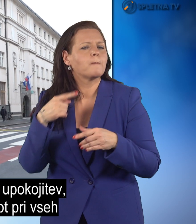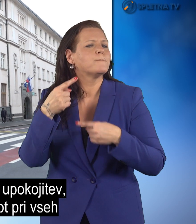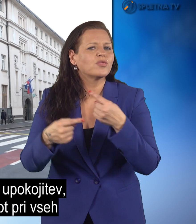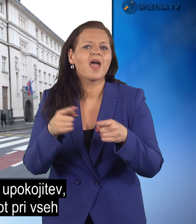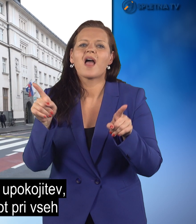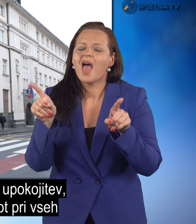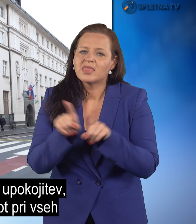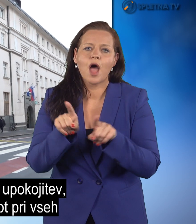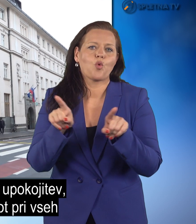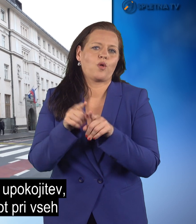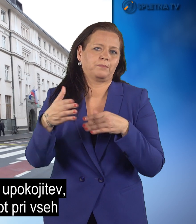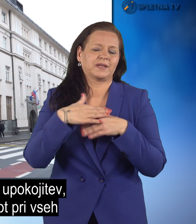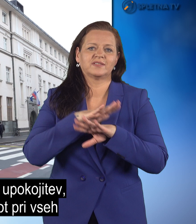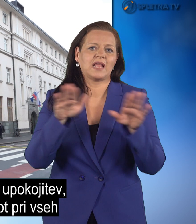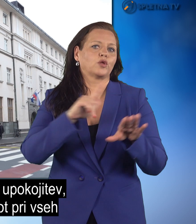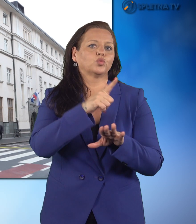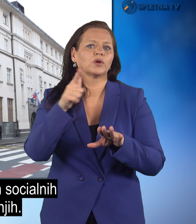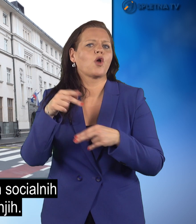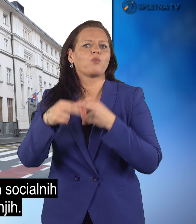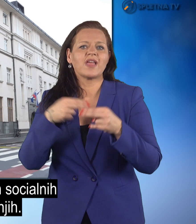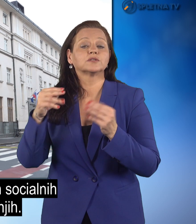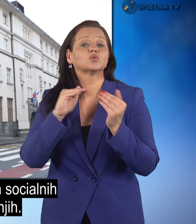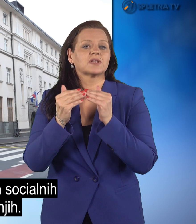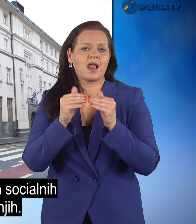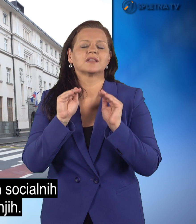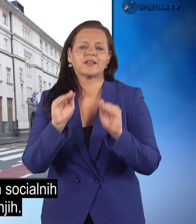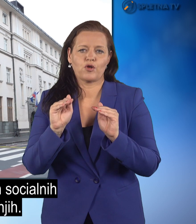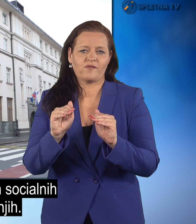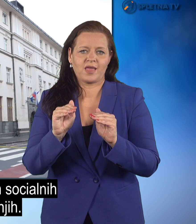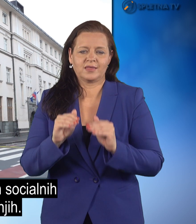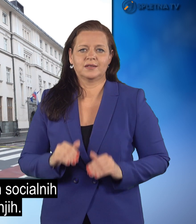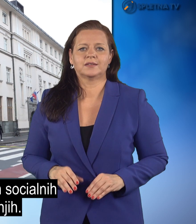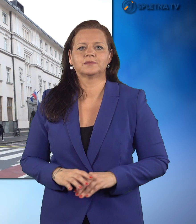vseh drugih obveznih socialnih zavarovanjih.